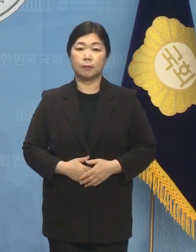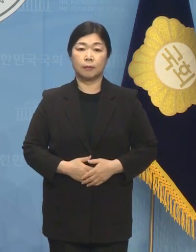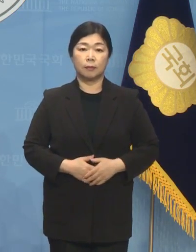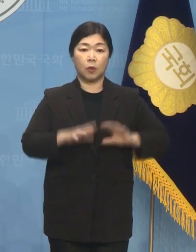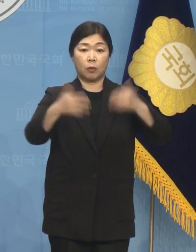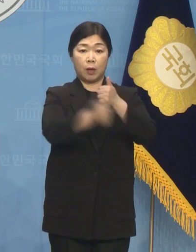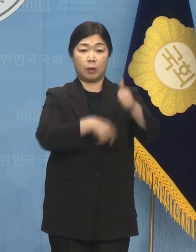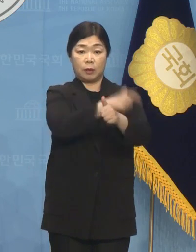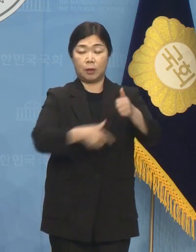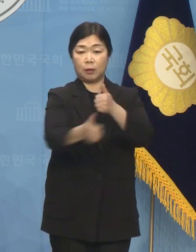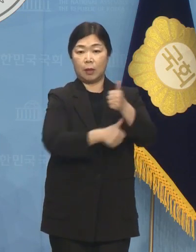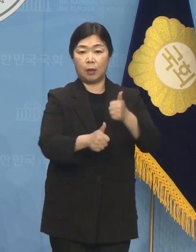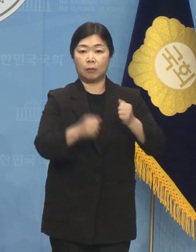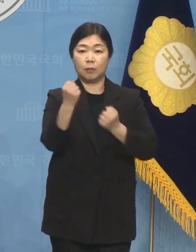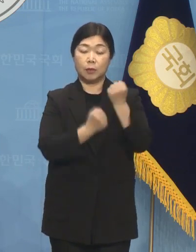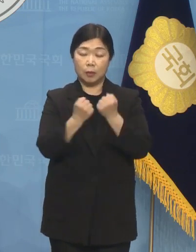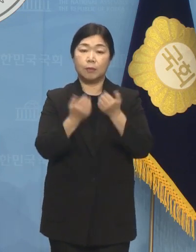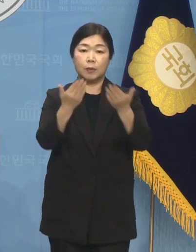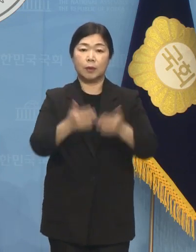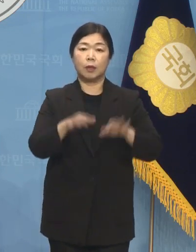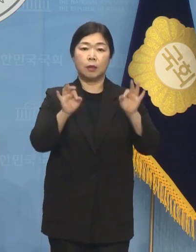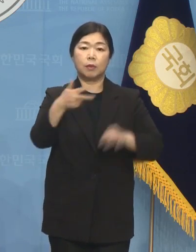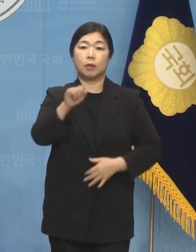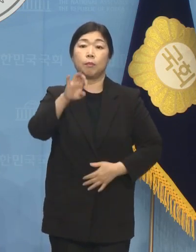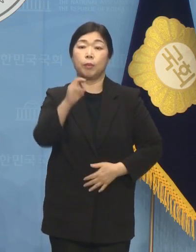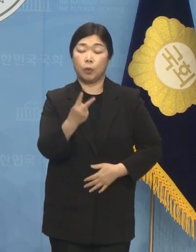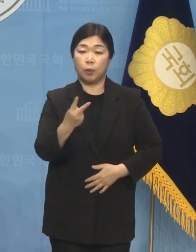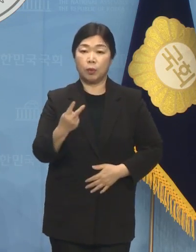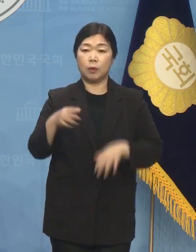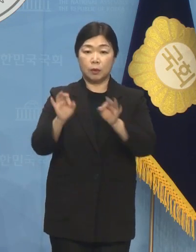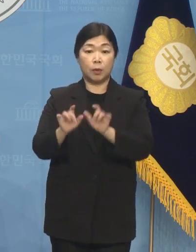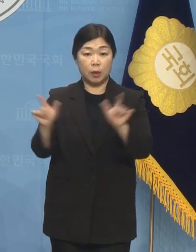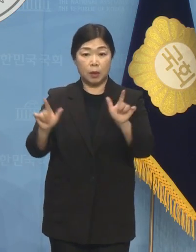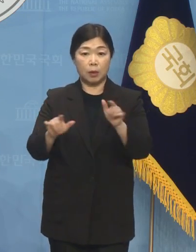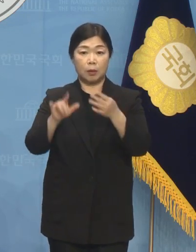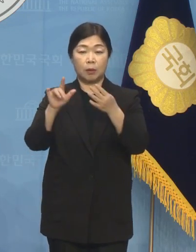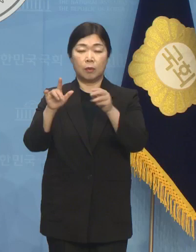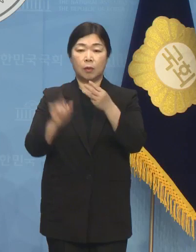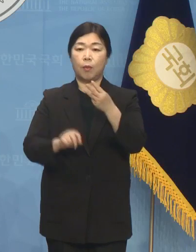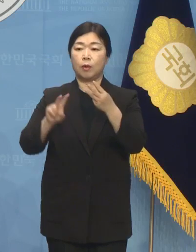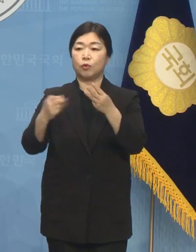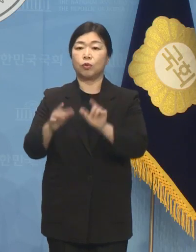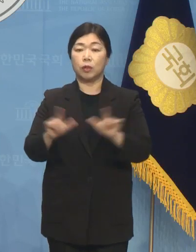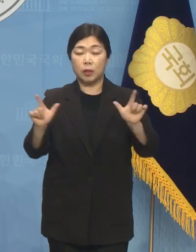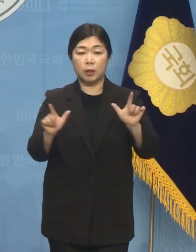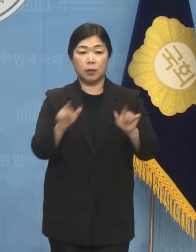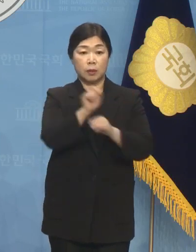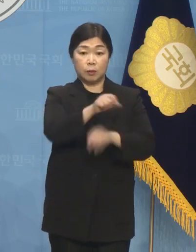의장단 일정입니다. 김진표 국회의장은 금요일 29일 오후 4시 의장